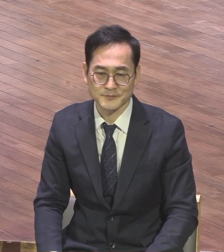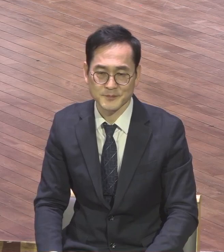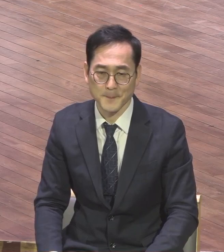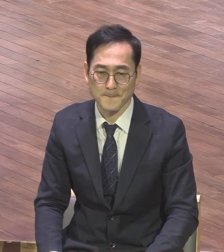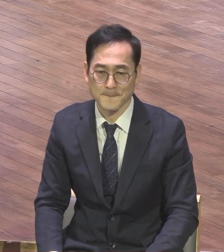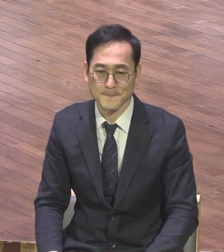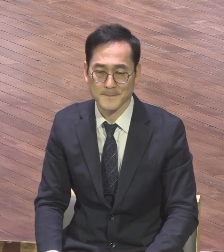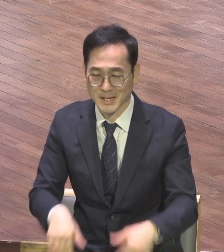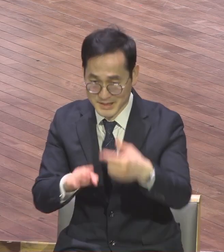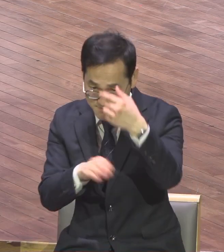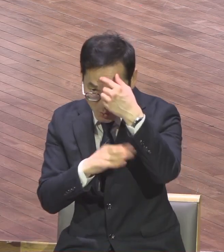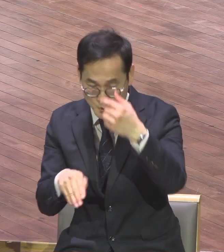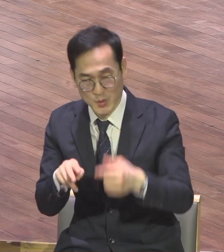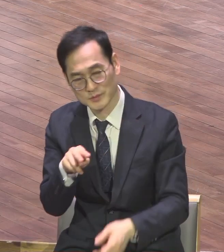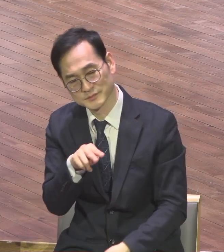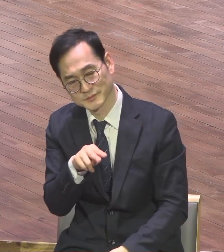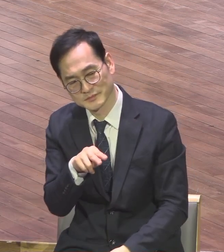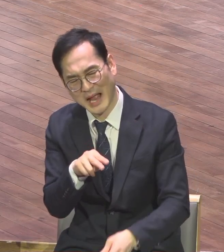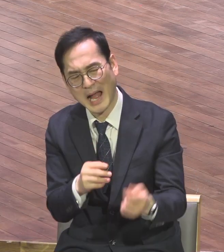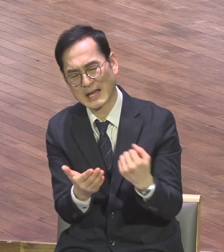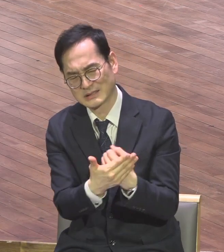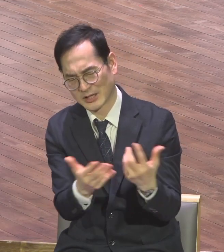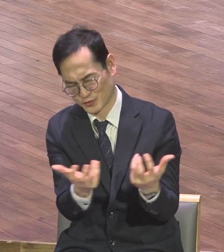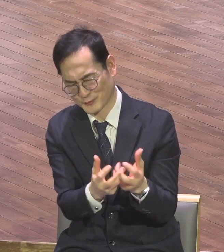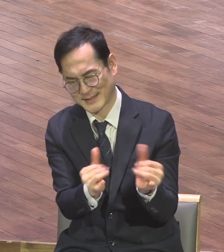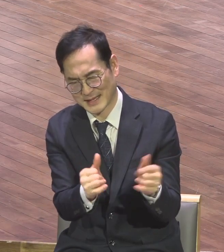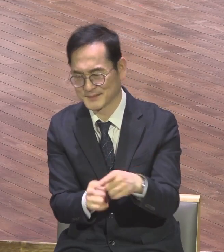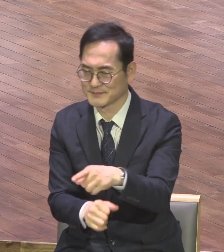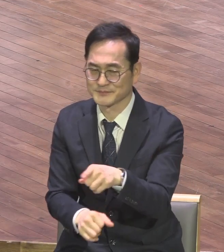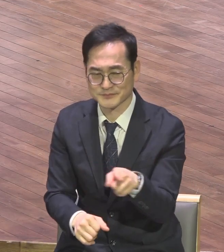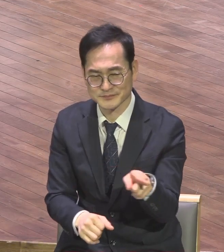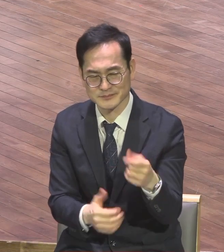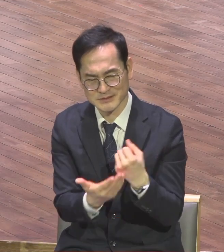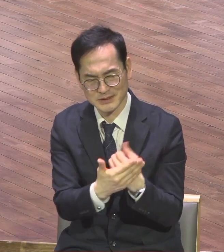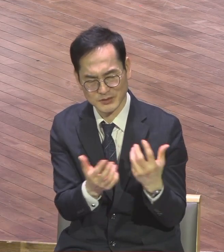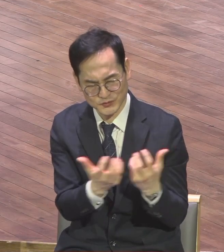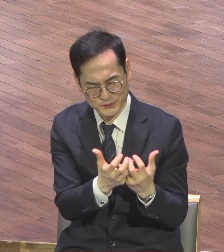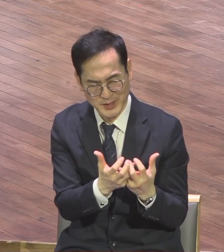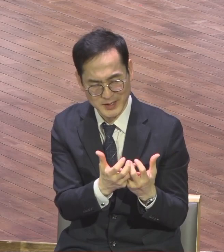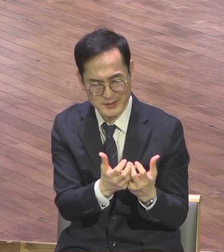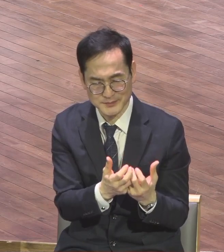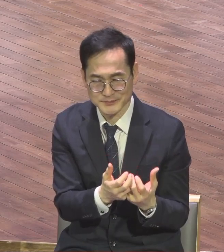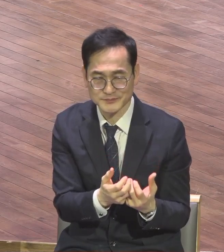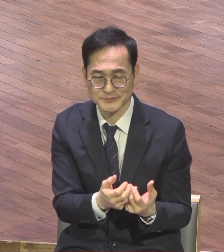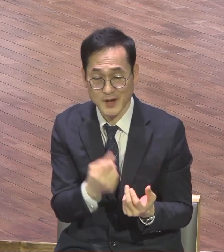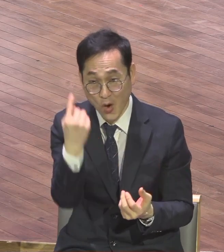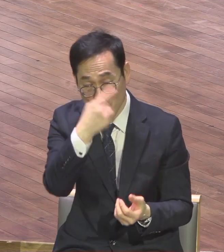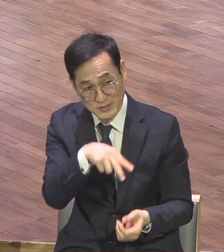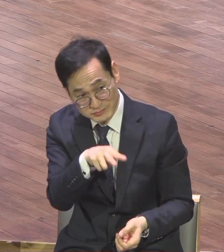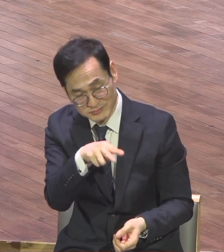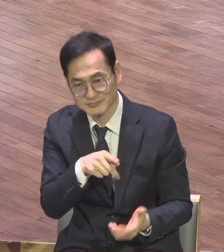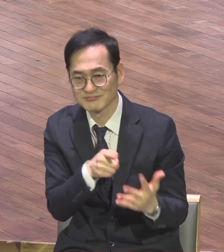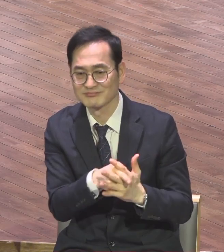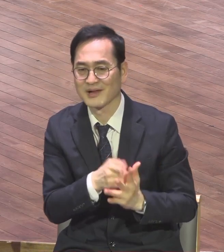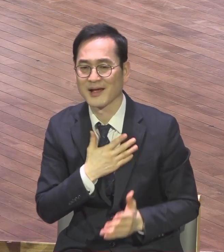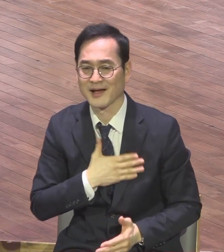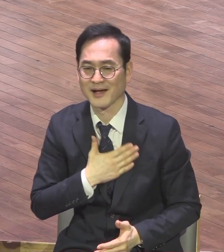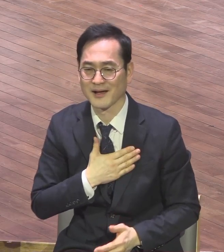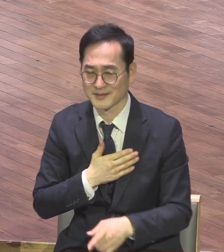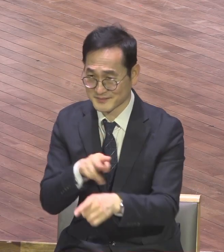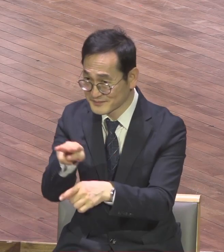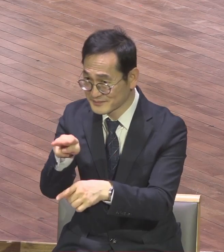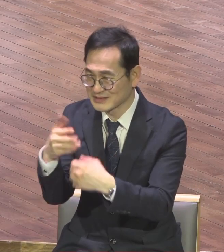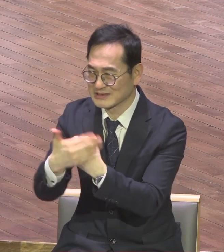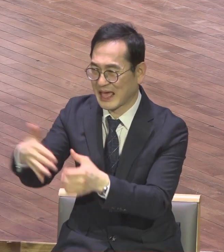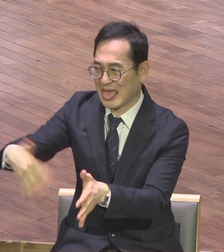성도의 모습을 보면 아 저분 은혜 받은 사람이구나. 참 은혜 충만하구나. 얼굴 보면 알아요. 은혜 못